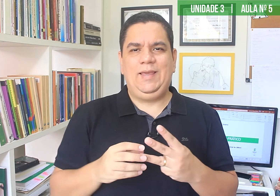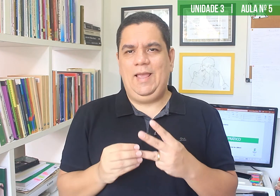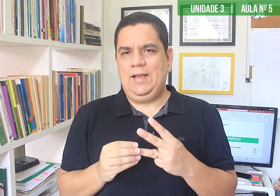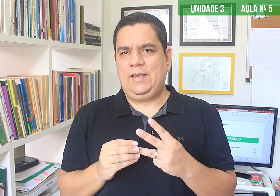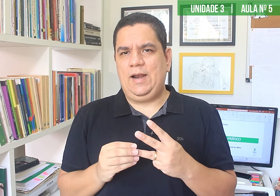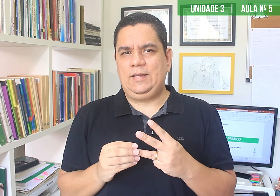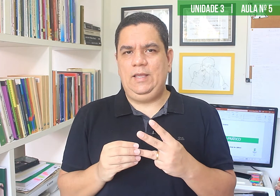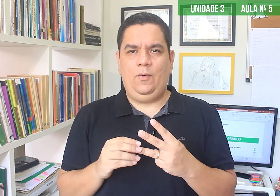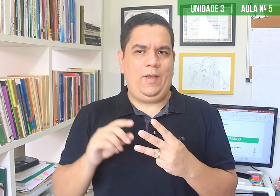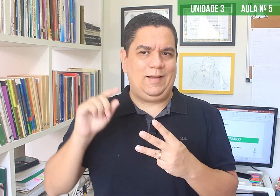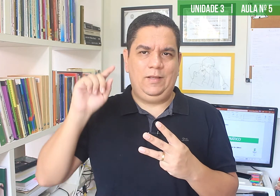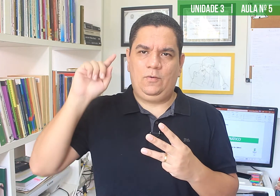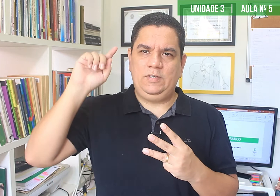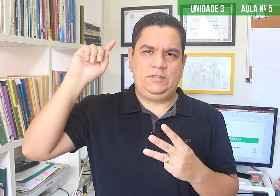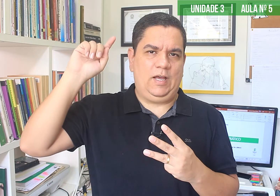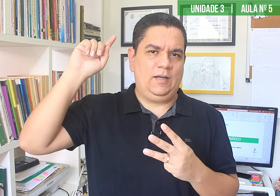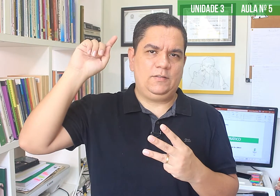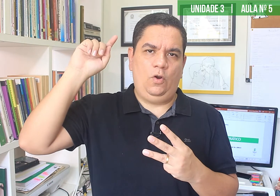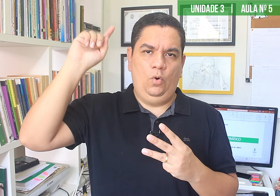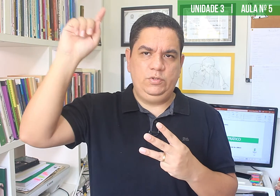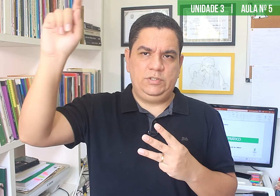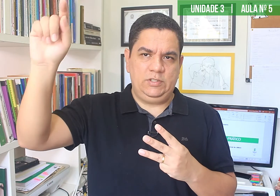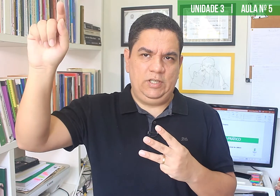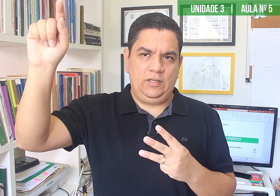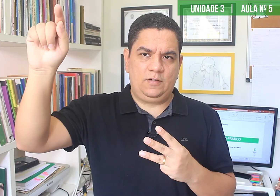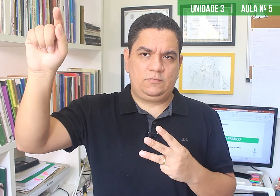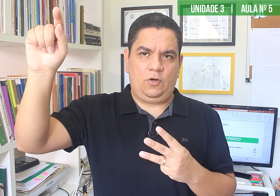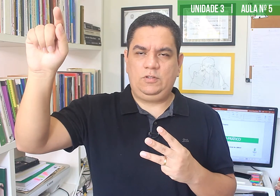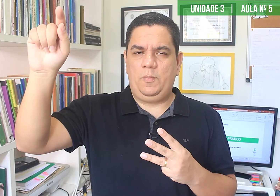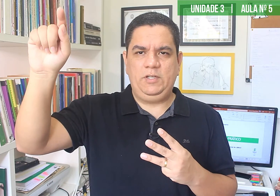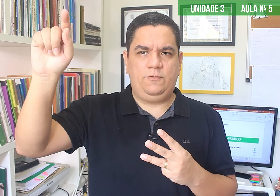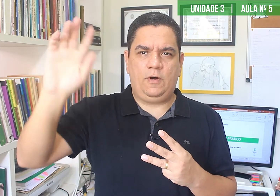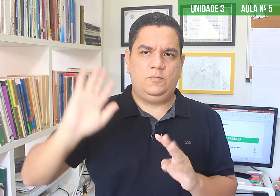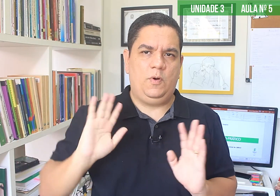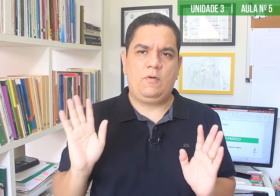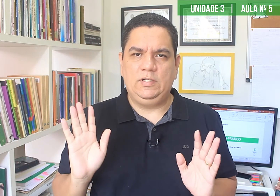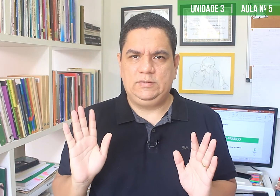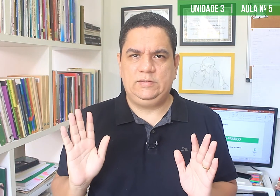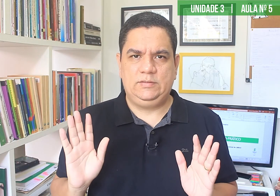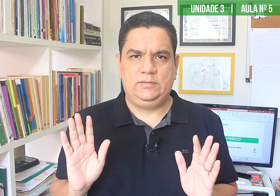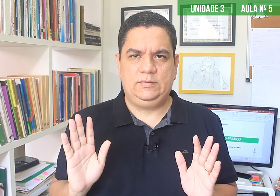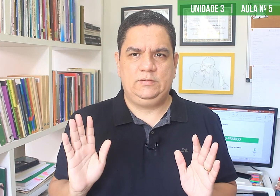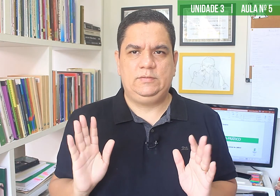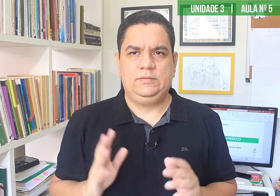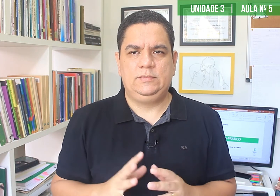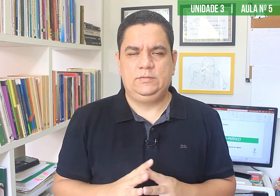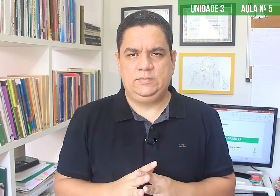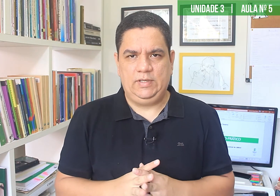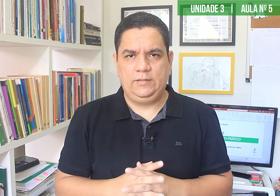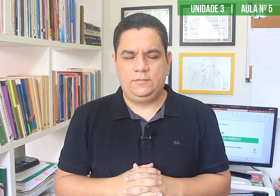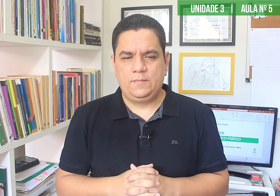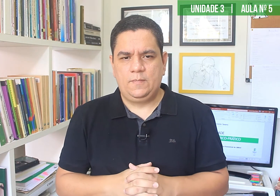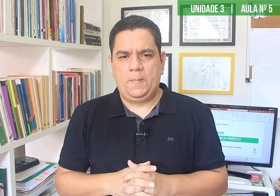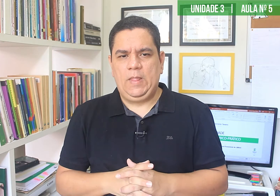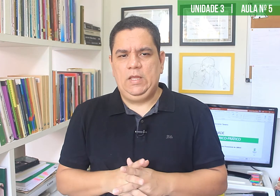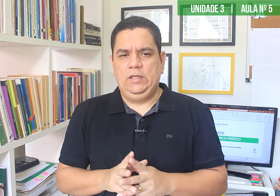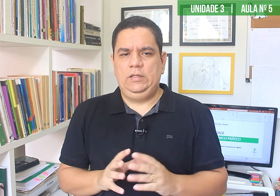aquele, aquela, aquilo é aquilo que está longe e totalmente fora do meu alcance. Certo?